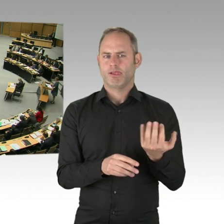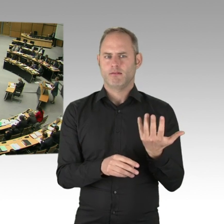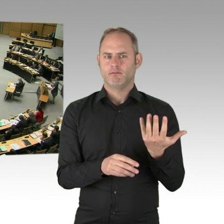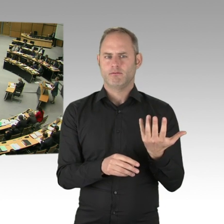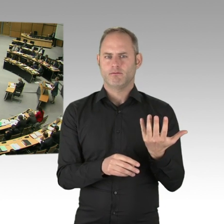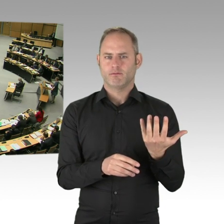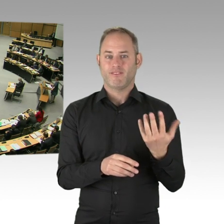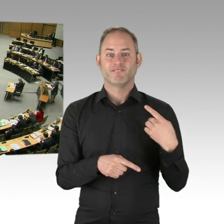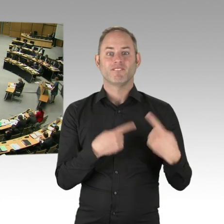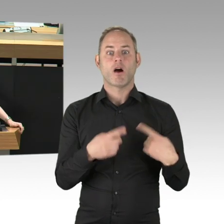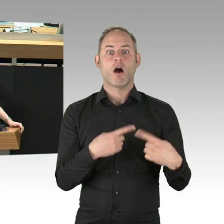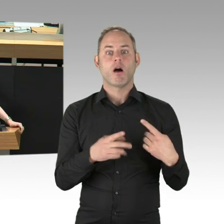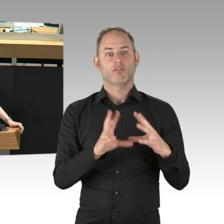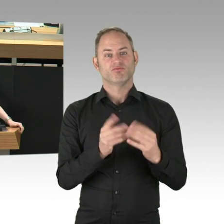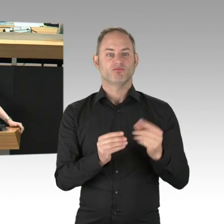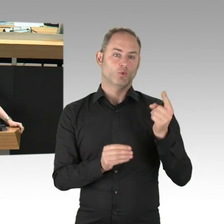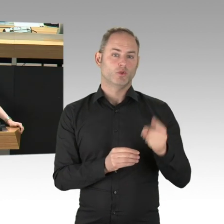können, darf es nicht geben.